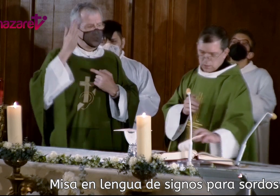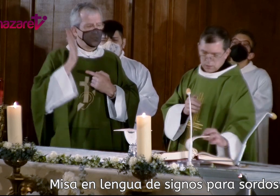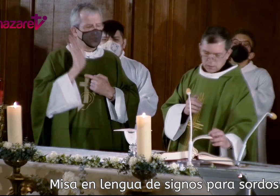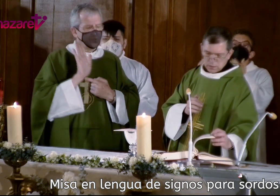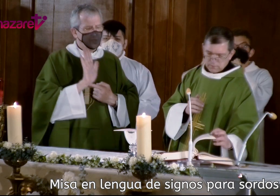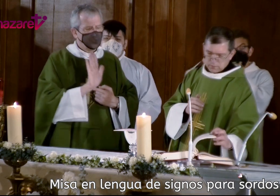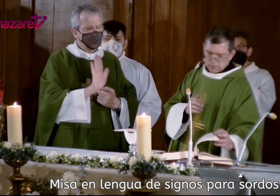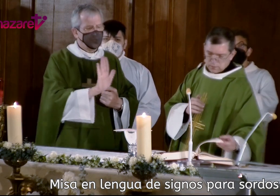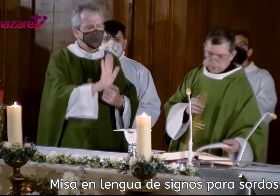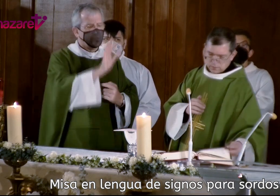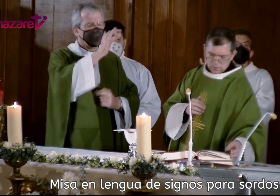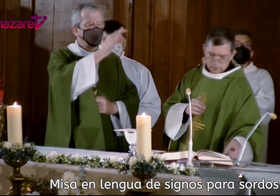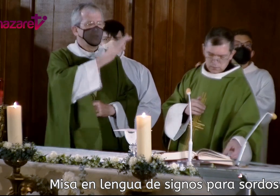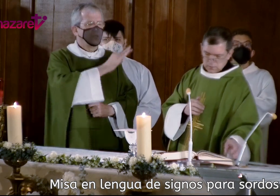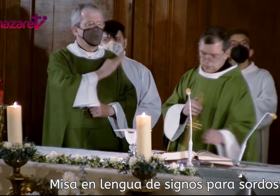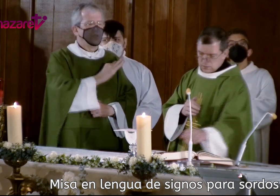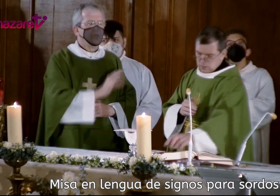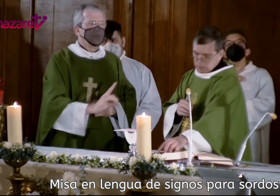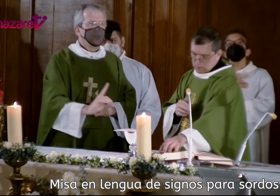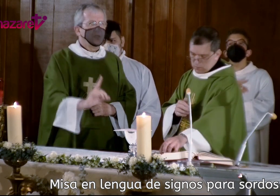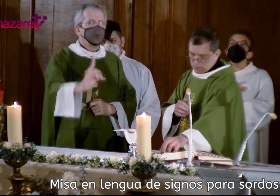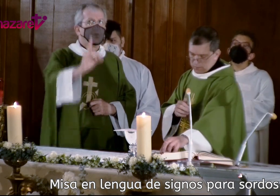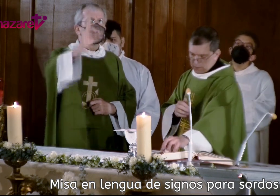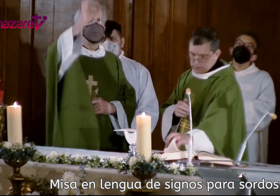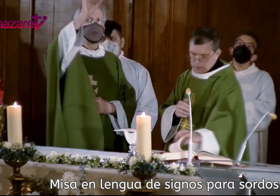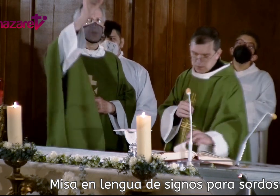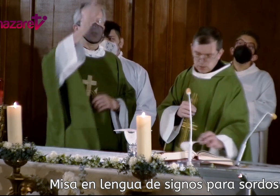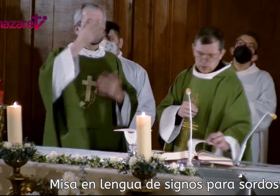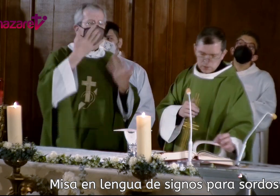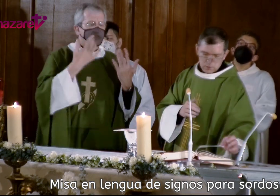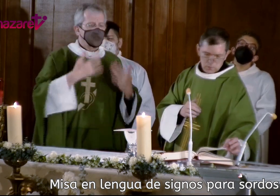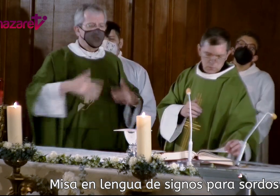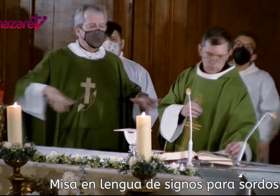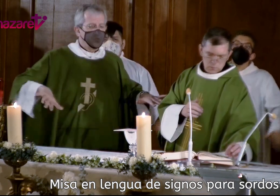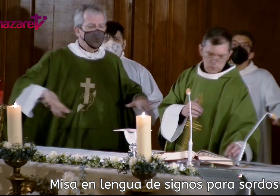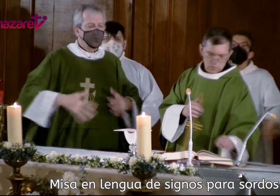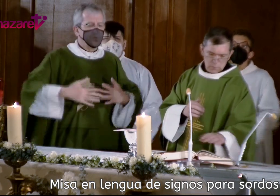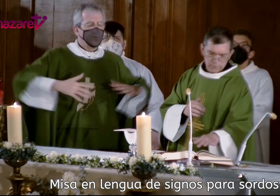Bendito el que viene en nombre del Señor.